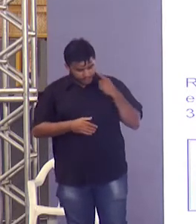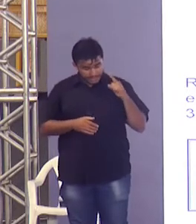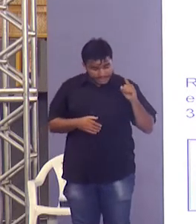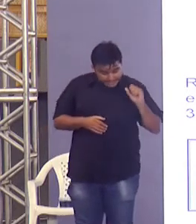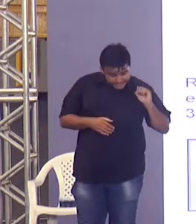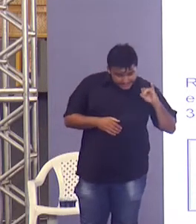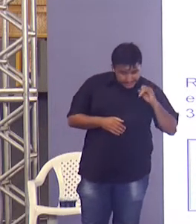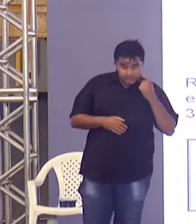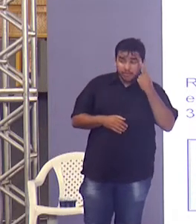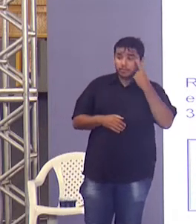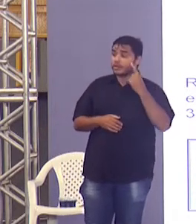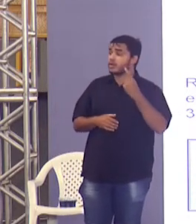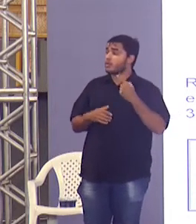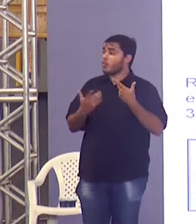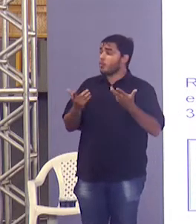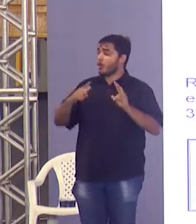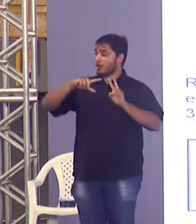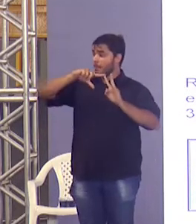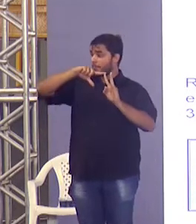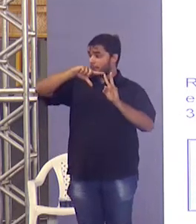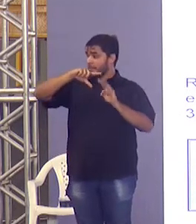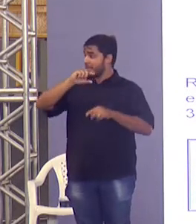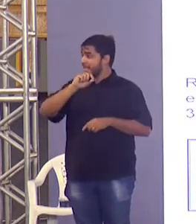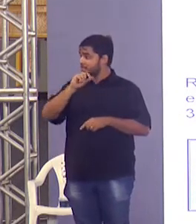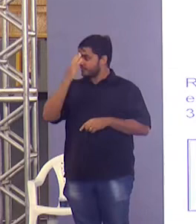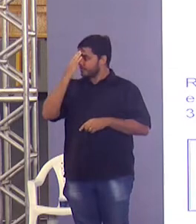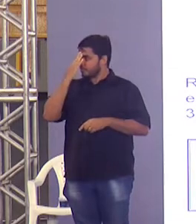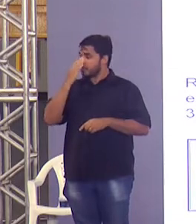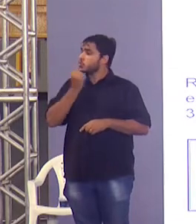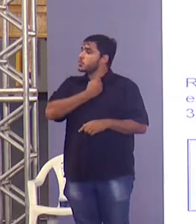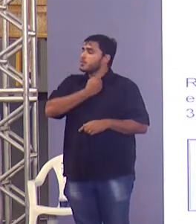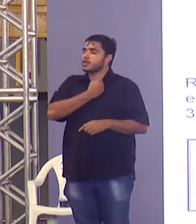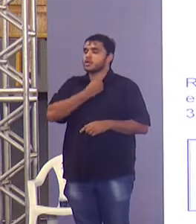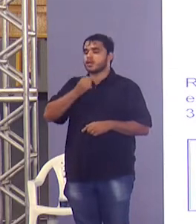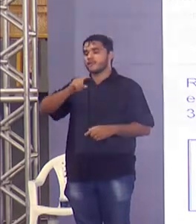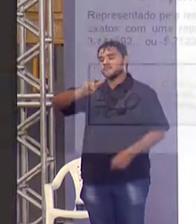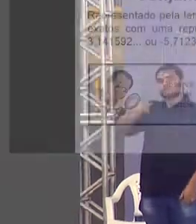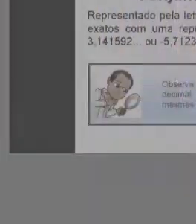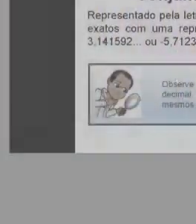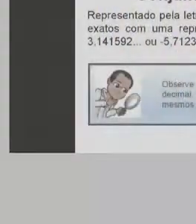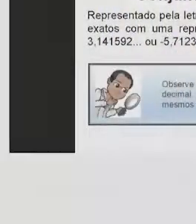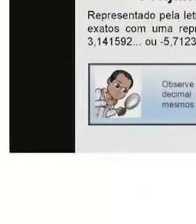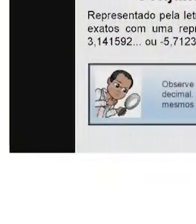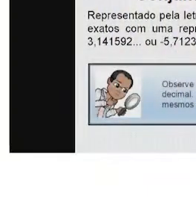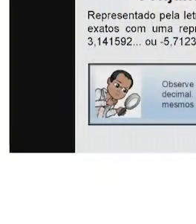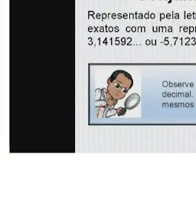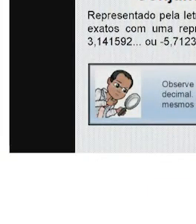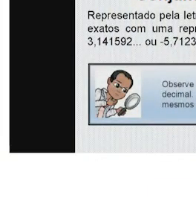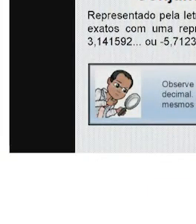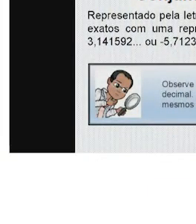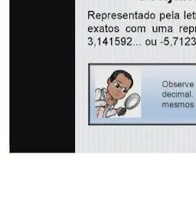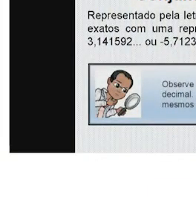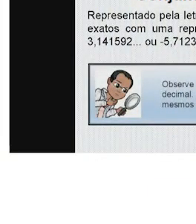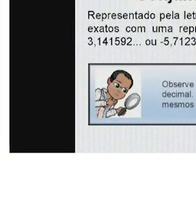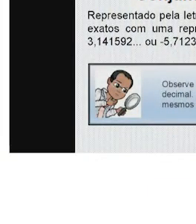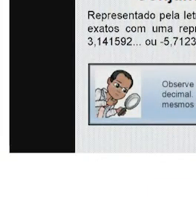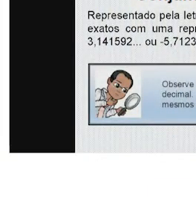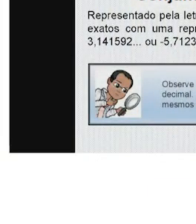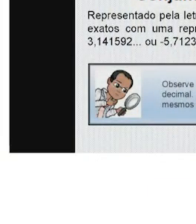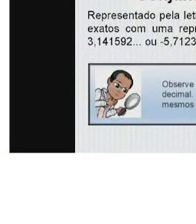de números que não são exatos. Por exemplo, a raiz quadrada de 2, ela não é